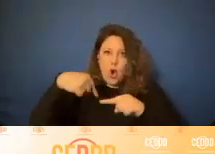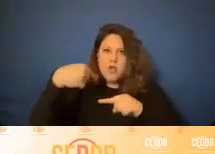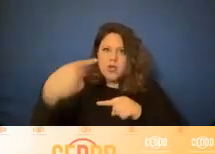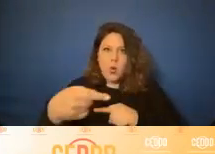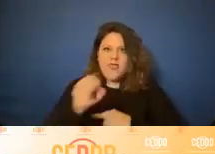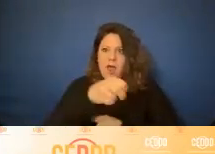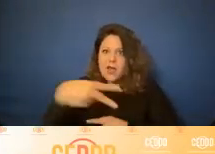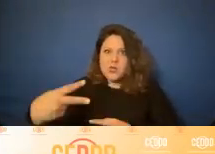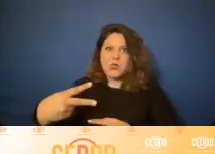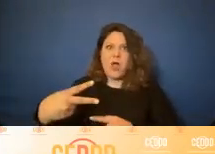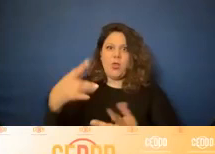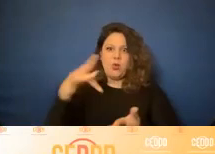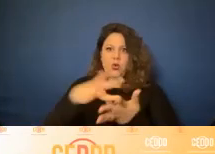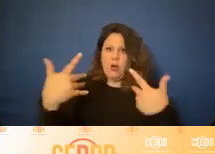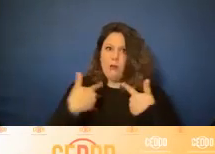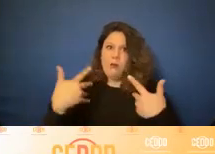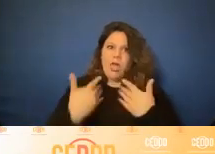sufrir día tras día